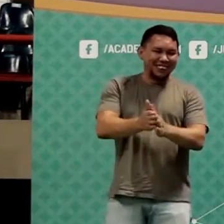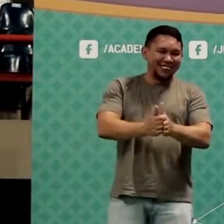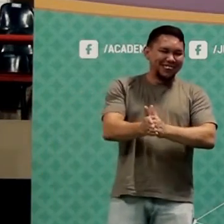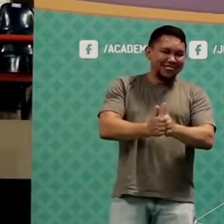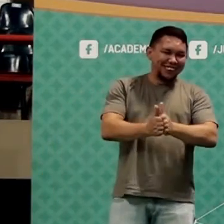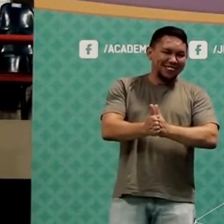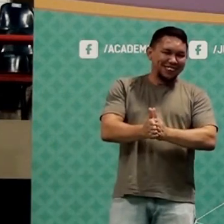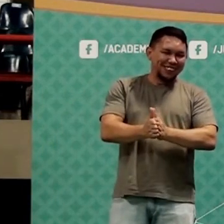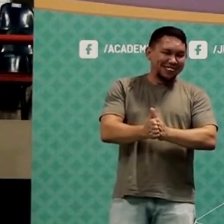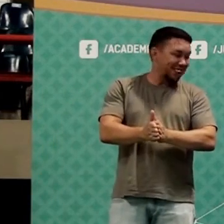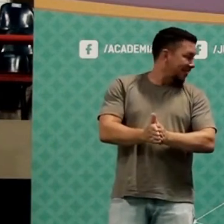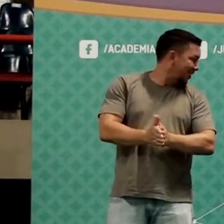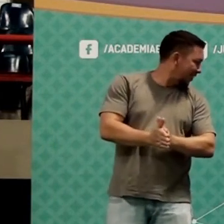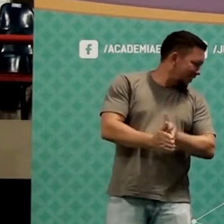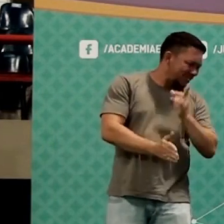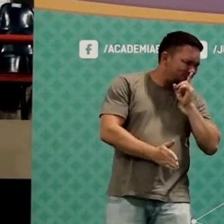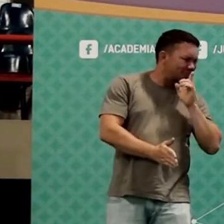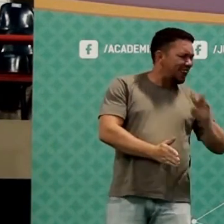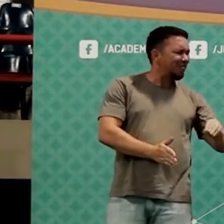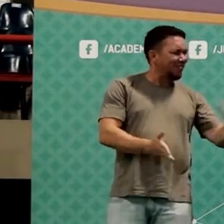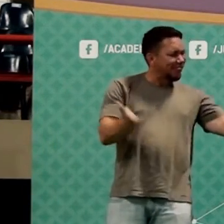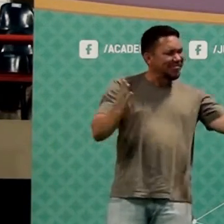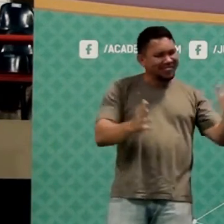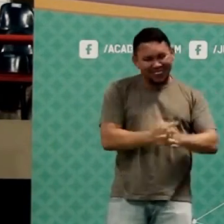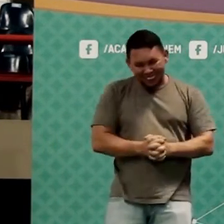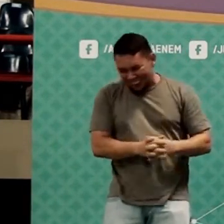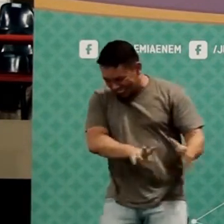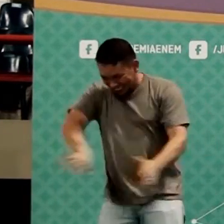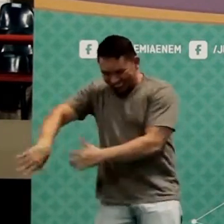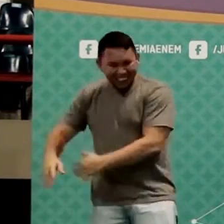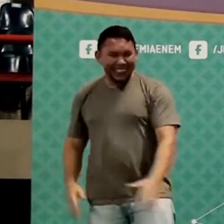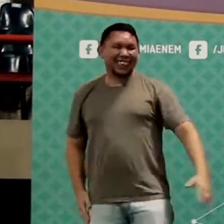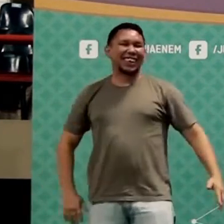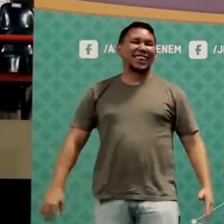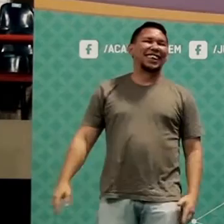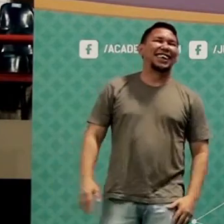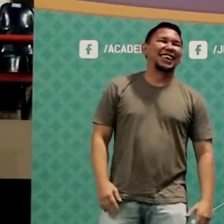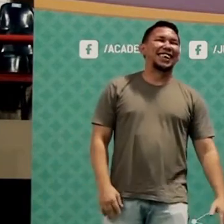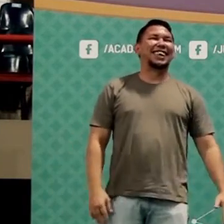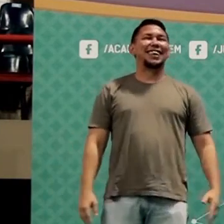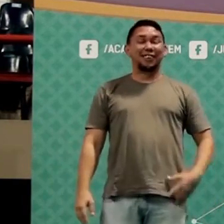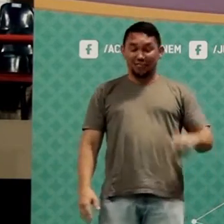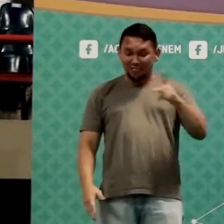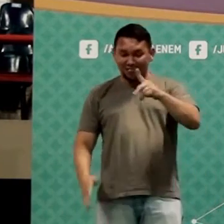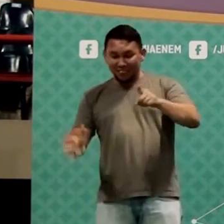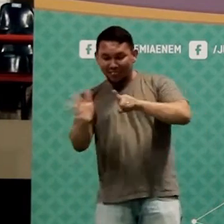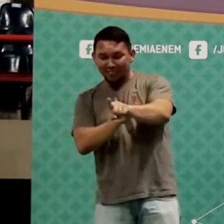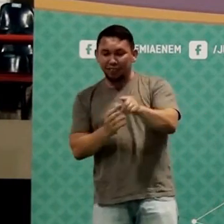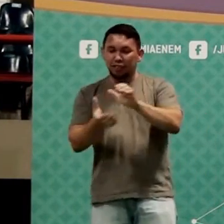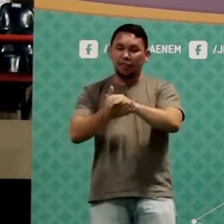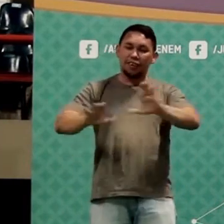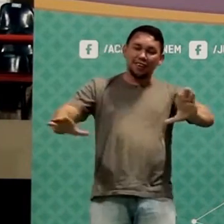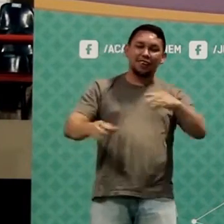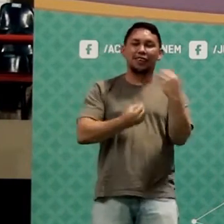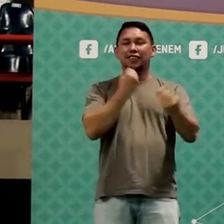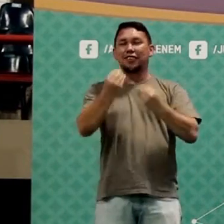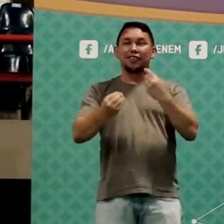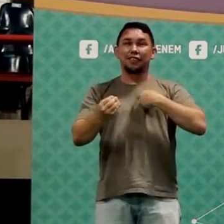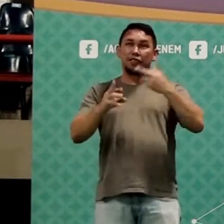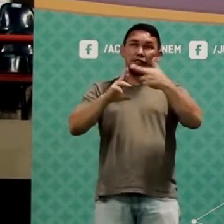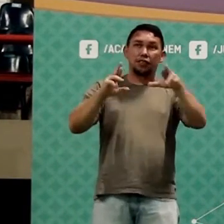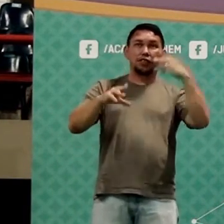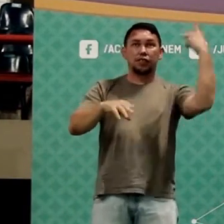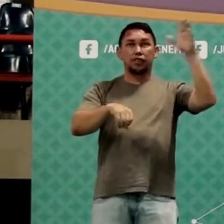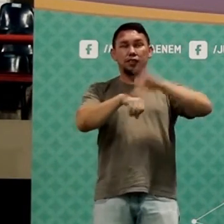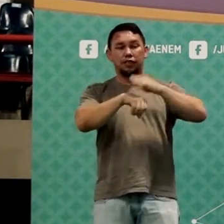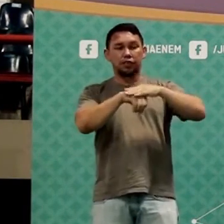Nessa hora, tu não precisa fazer linguagem de sinais, né? Pra comer o biscoito dele, né? Bora. Ó, oh, professor, a questão do divórcio influenciou a criação da igreja